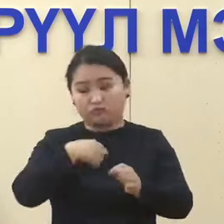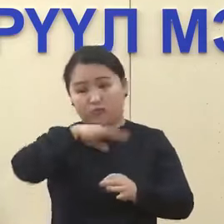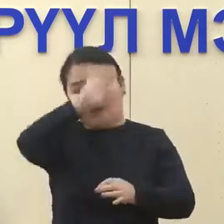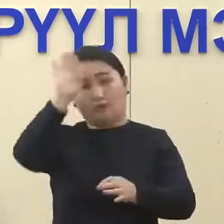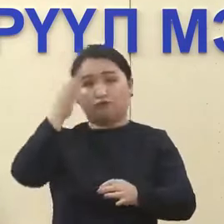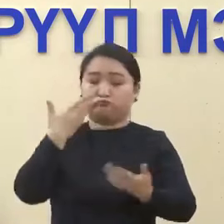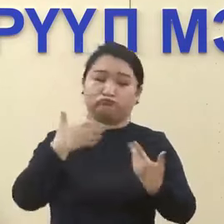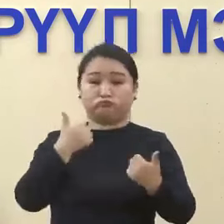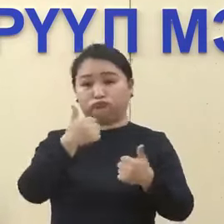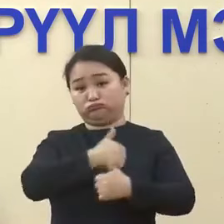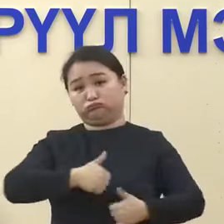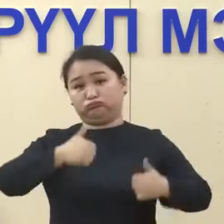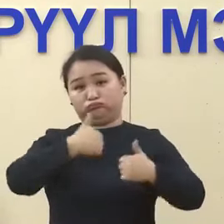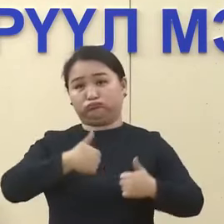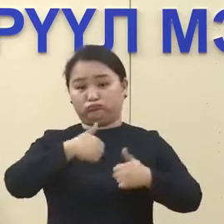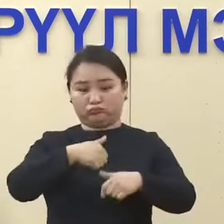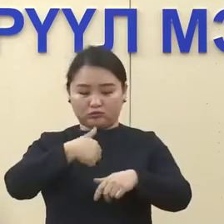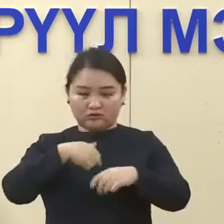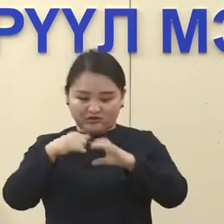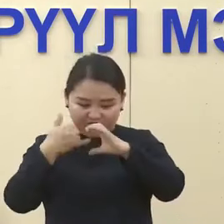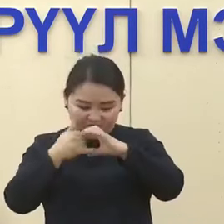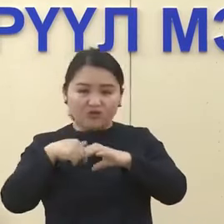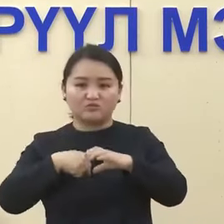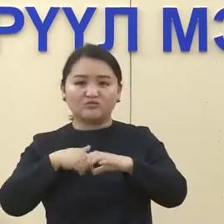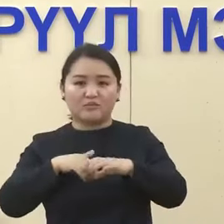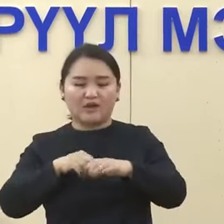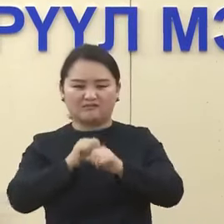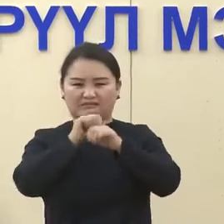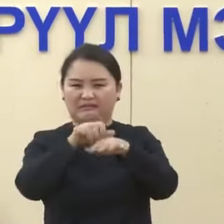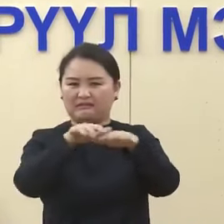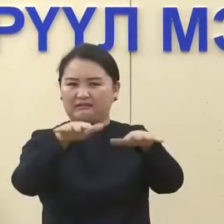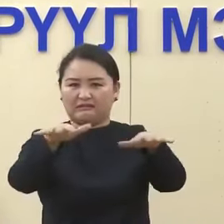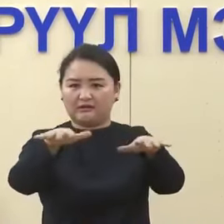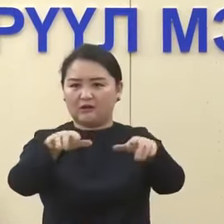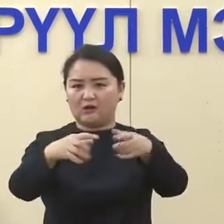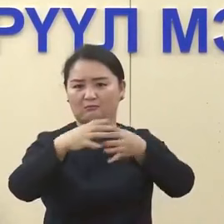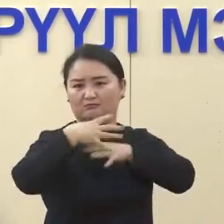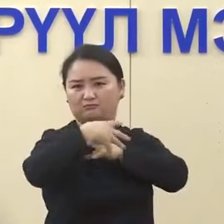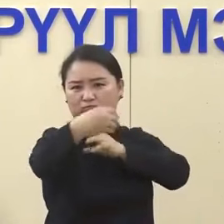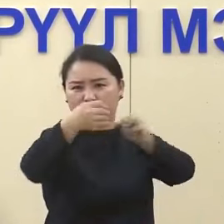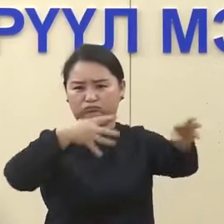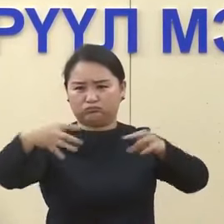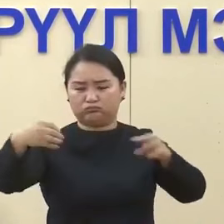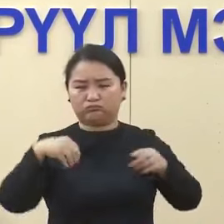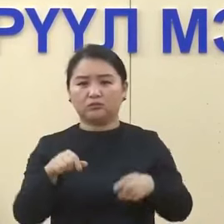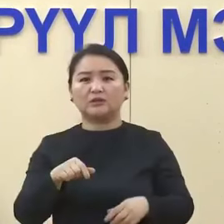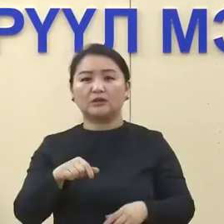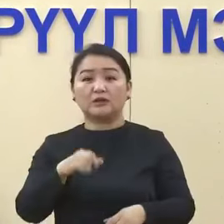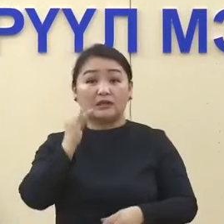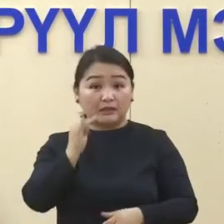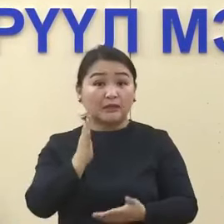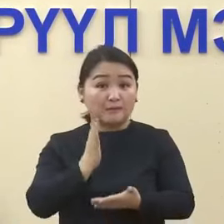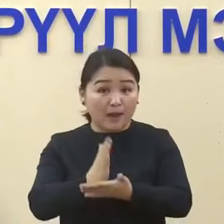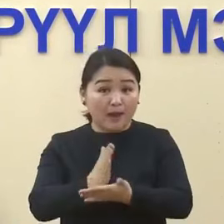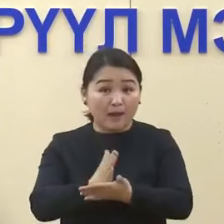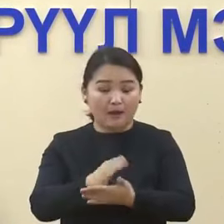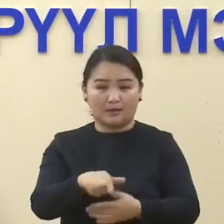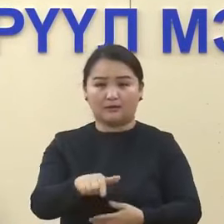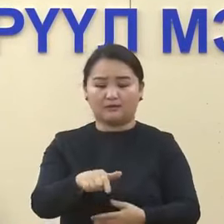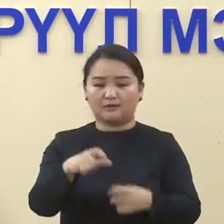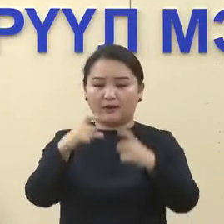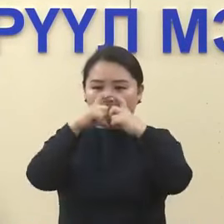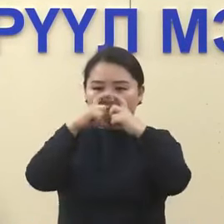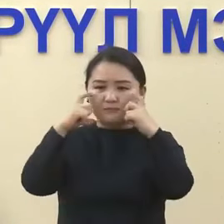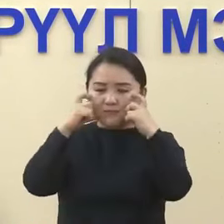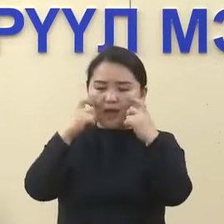явж байгаа хүмүүсүүд ямар нэг шинж тэмдэггүйгээр халдварыг цаашаа түгэх тарах явдал одоо илбэг байгаа тул одоо амны